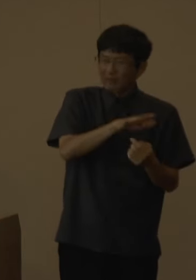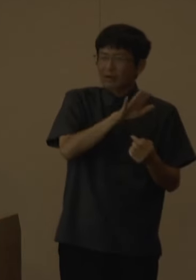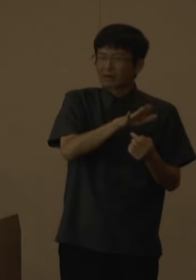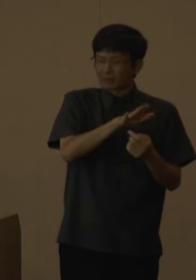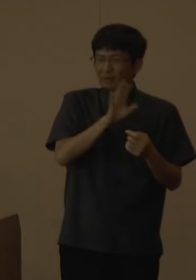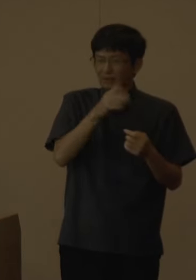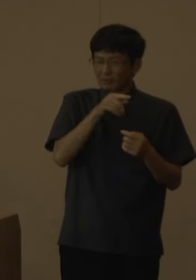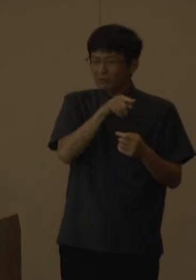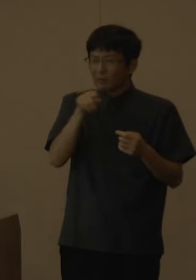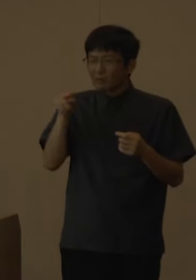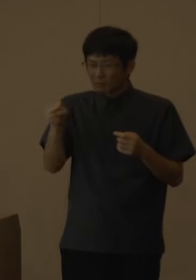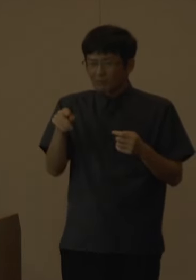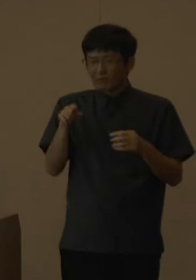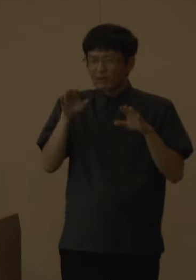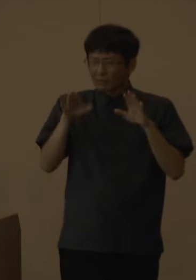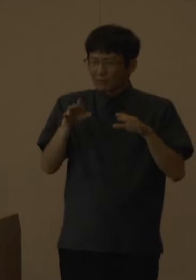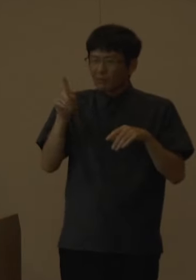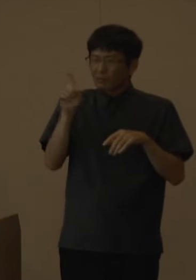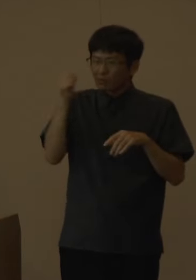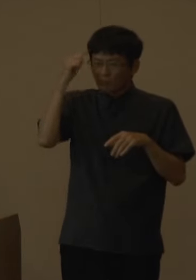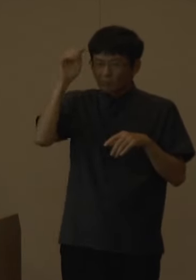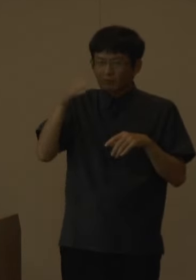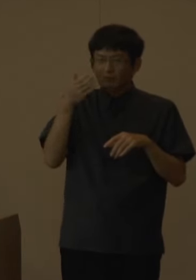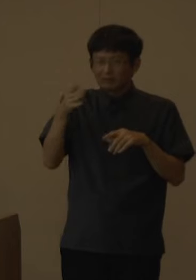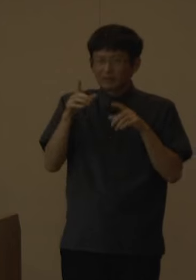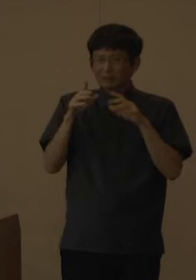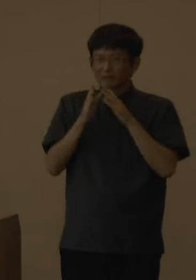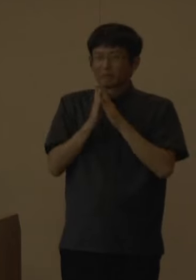ですね、ご所感をお伺いできればと思います。 はい、